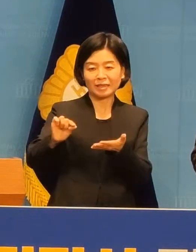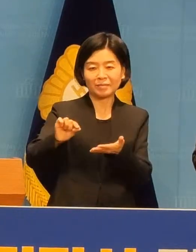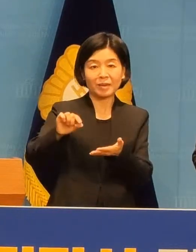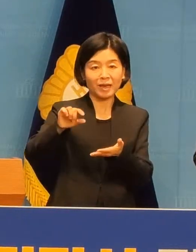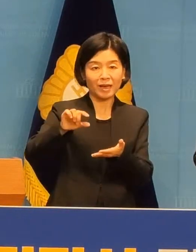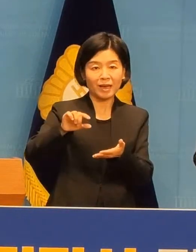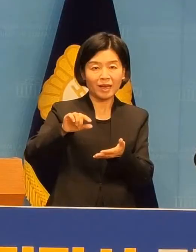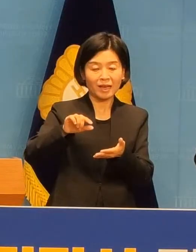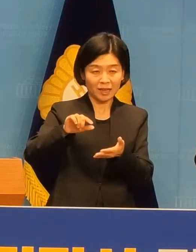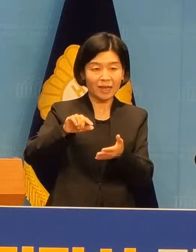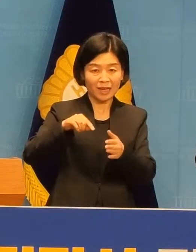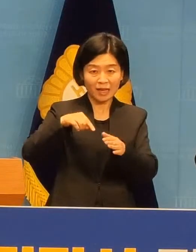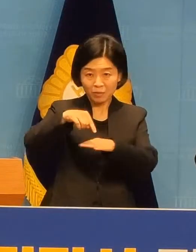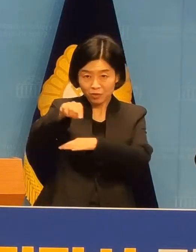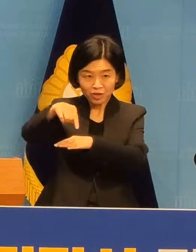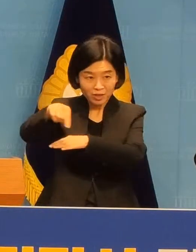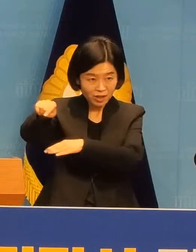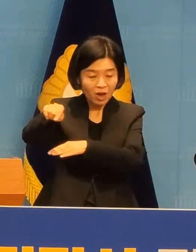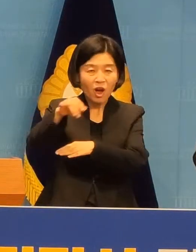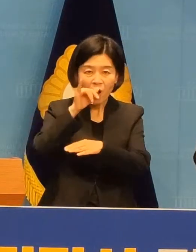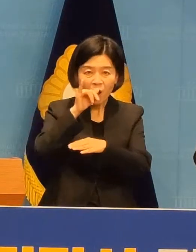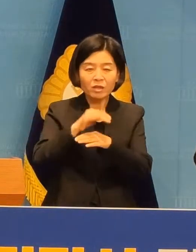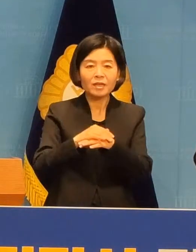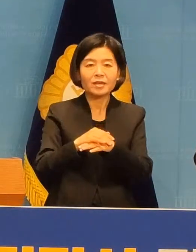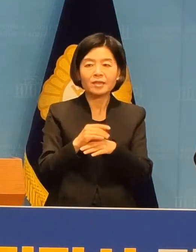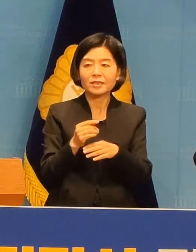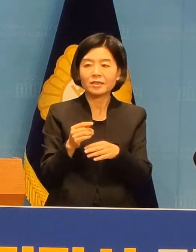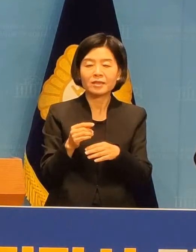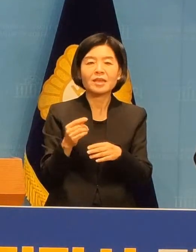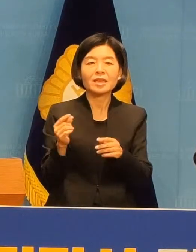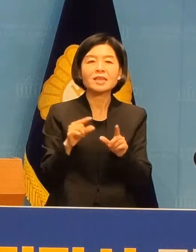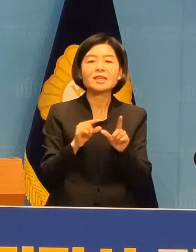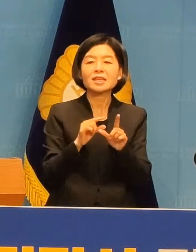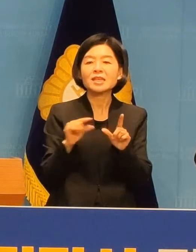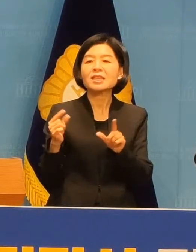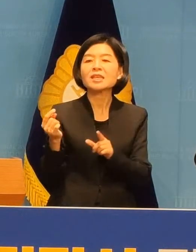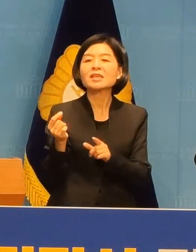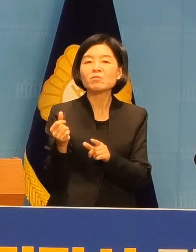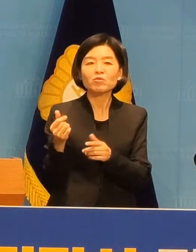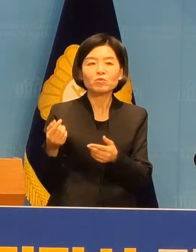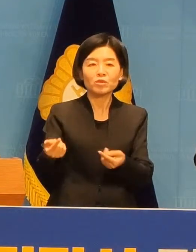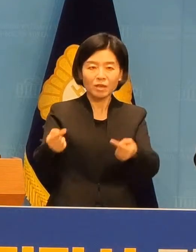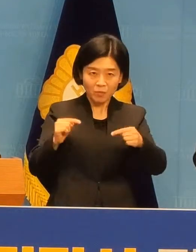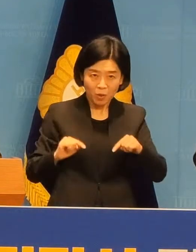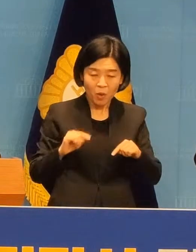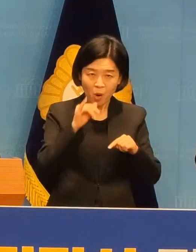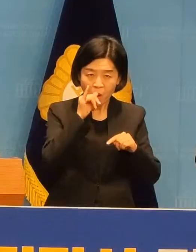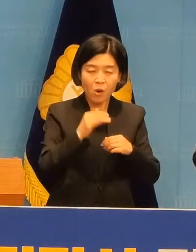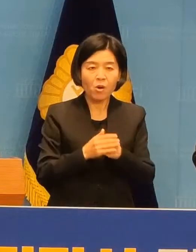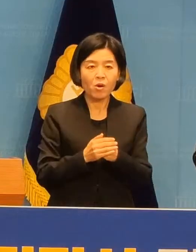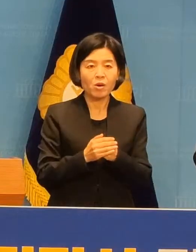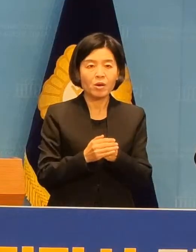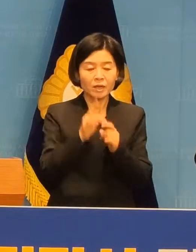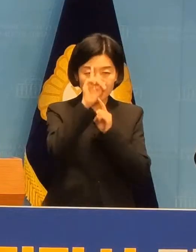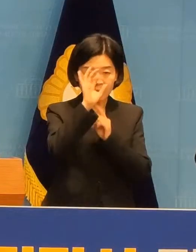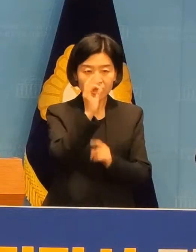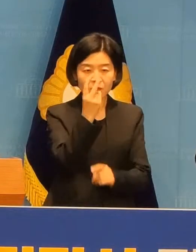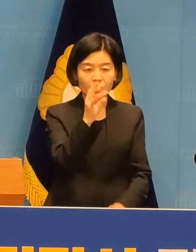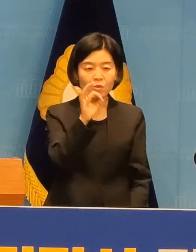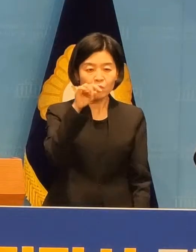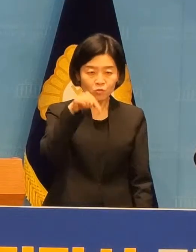좀 많이 내려가셔서 지금 소수로 한다는 말씀을 드립니다. 먼저 이용우 의원님